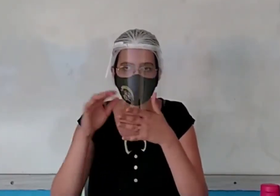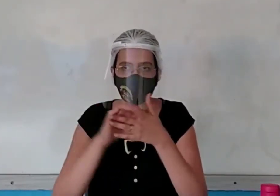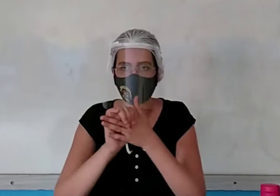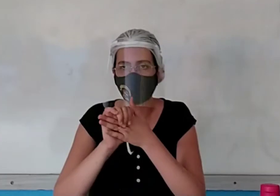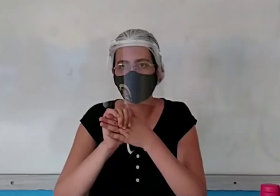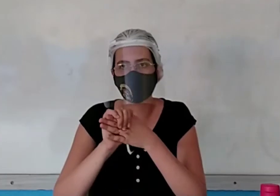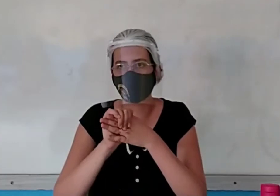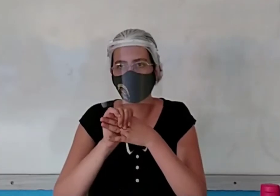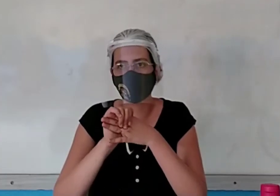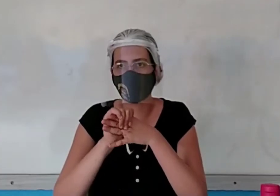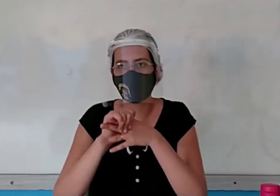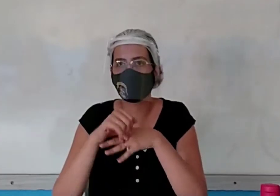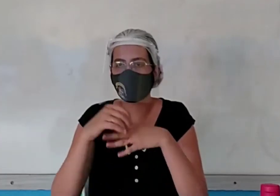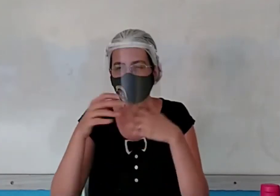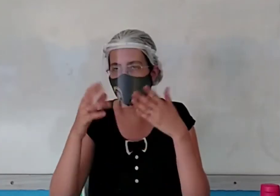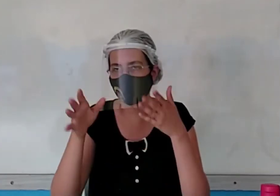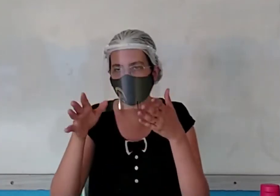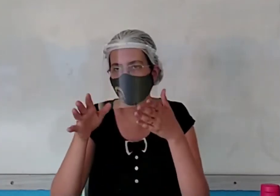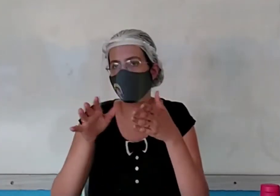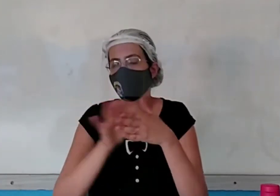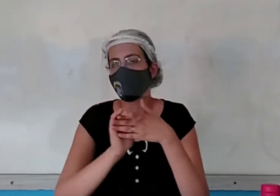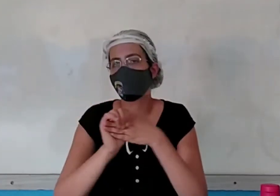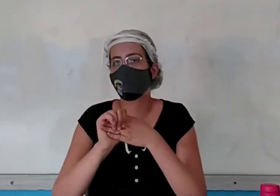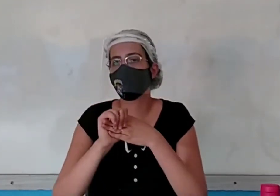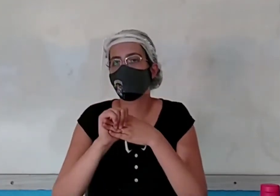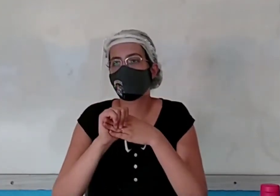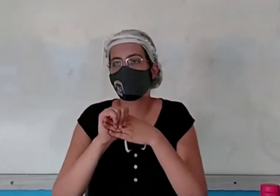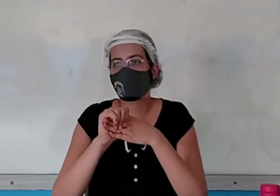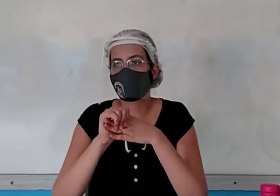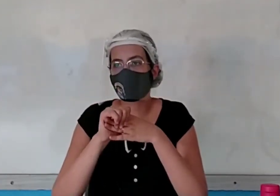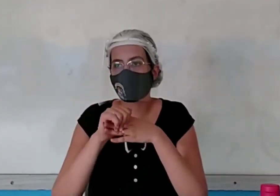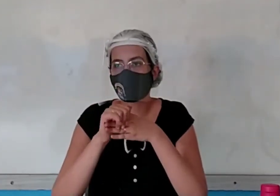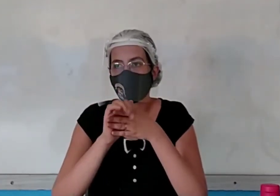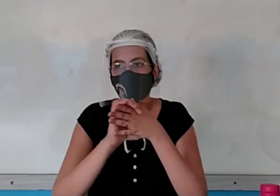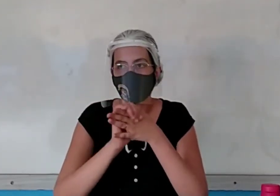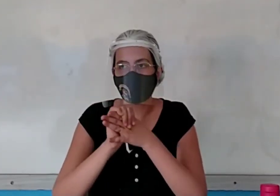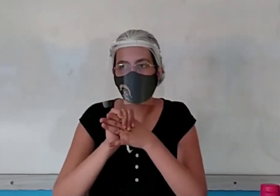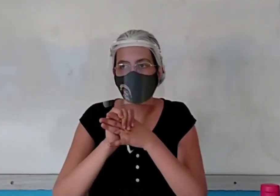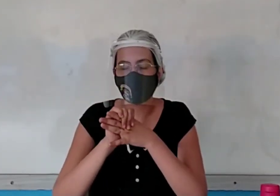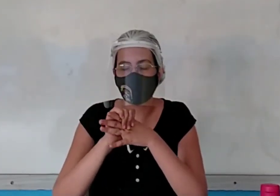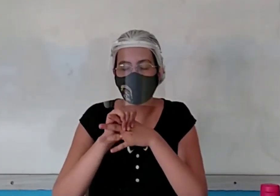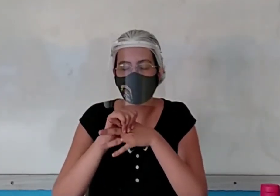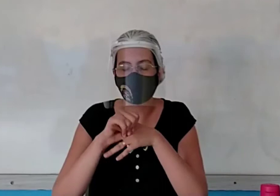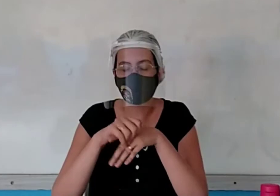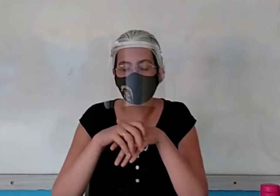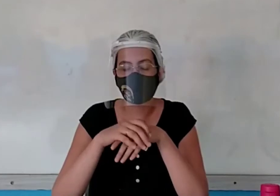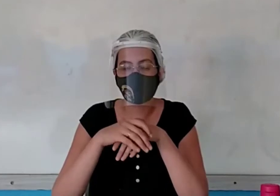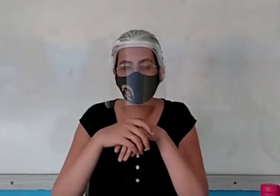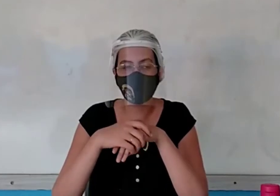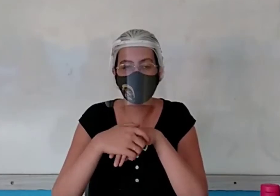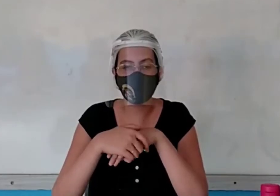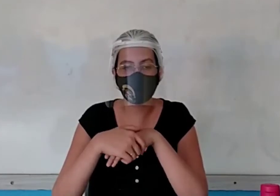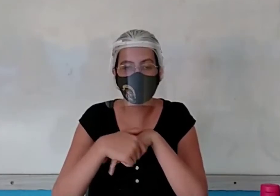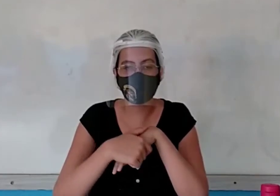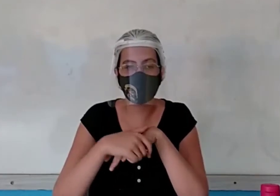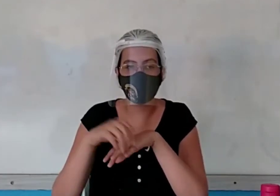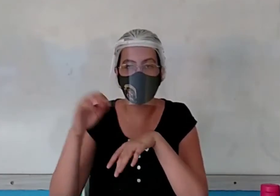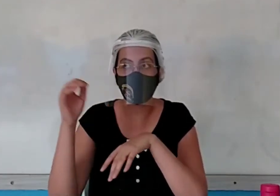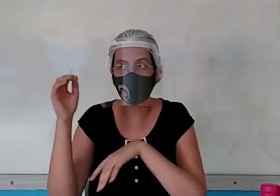gente não tem, na verdade, na cidade a gente não tem, mas essas grandes facutais às vezes existem. E aí o carro